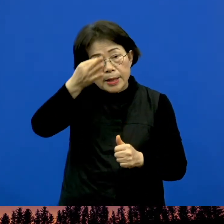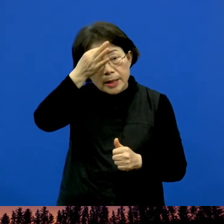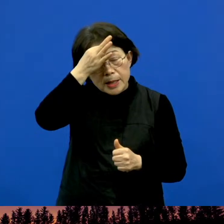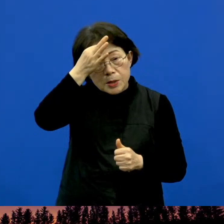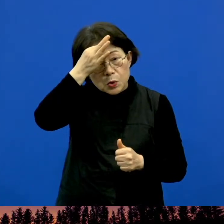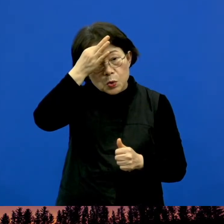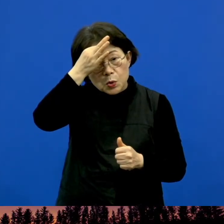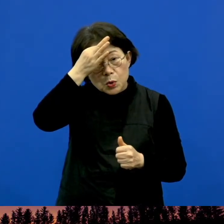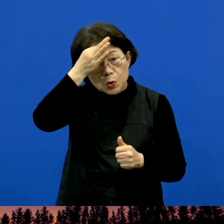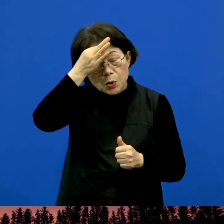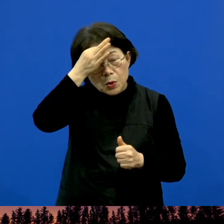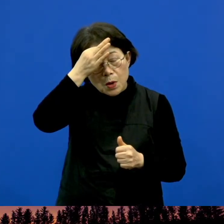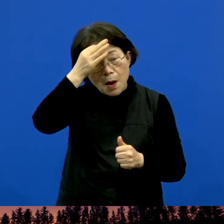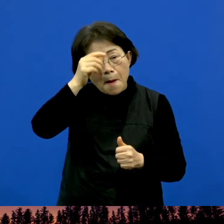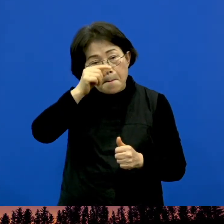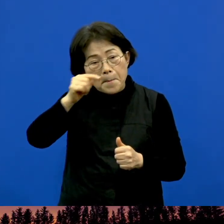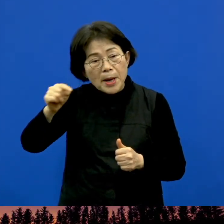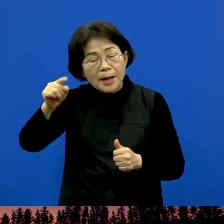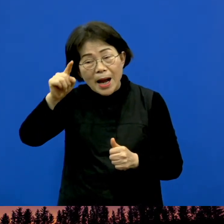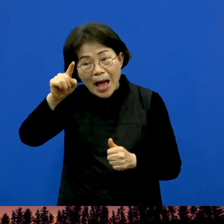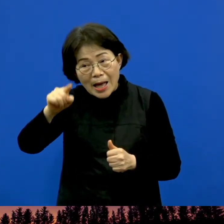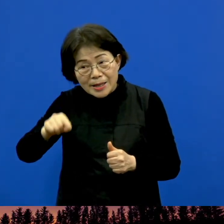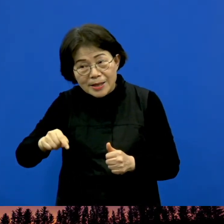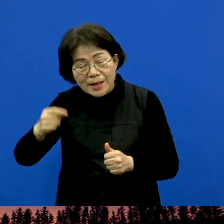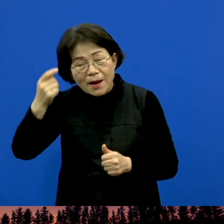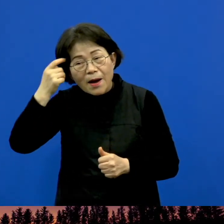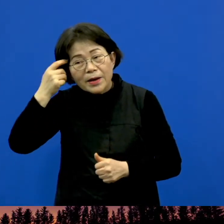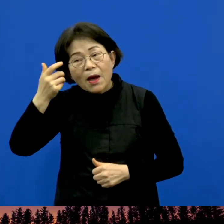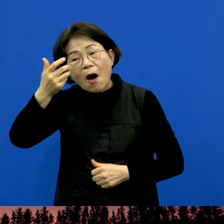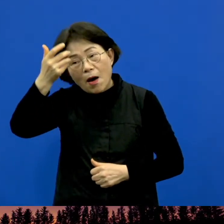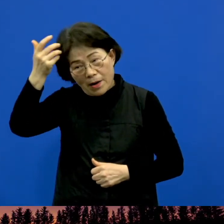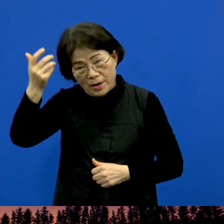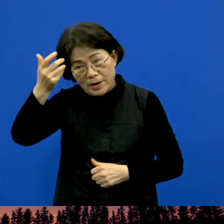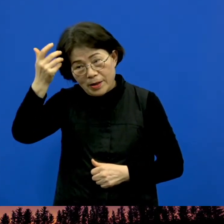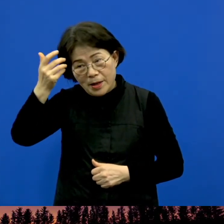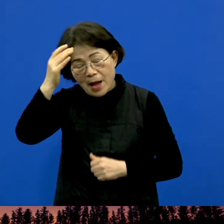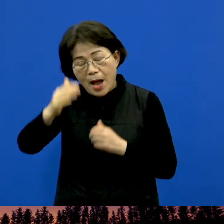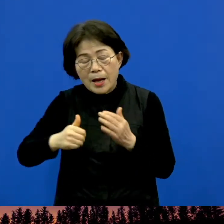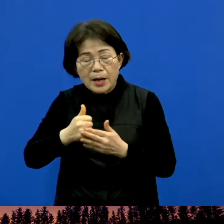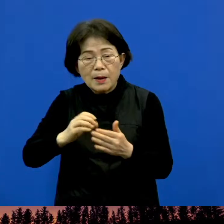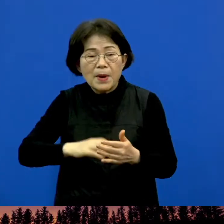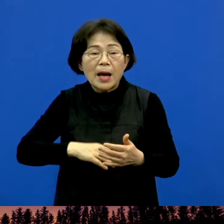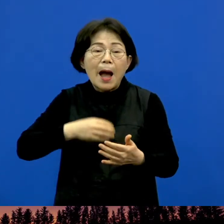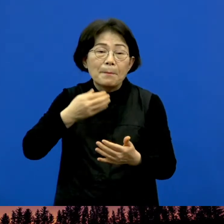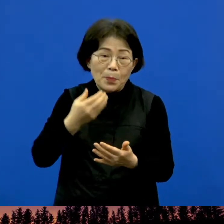기술력 플러스 알파는 영감이에요. 영감. 하나님의 감동.